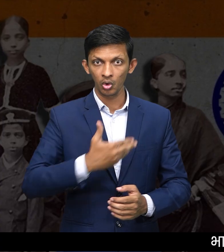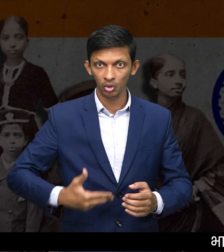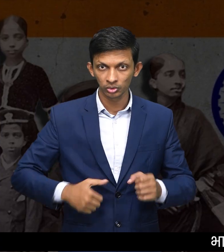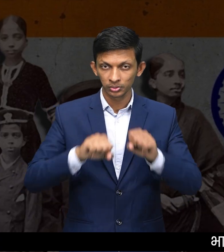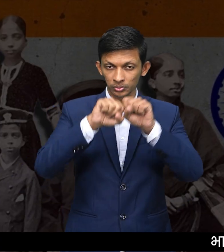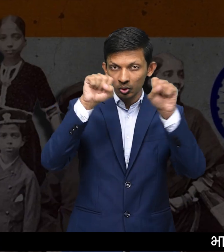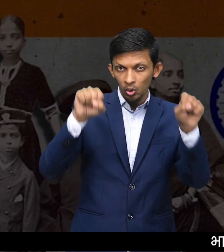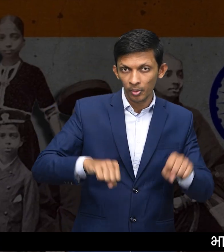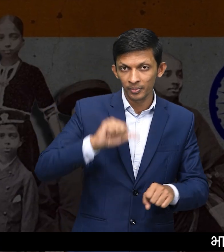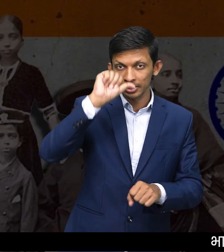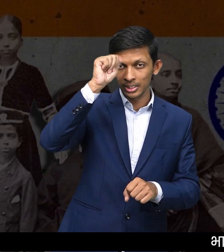भारत में जाति व्यवस्था,